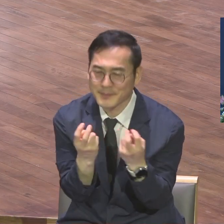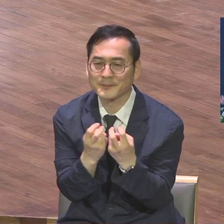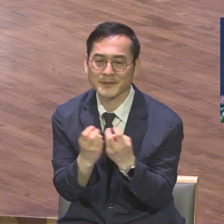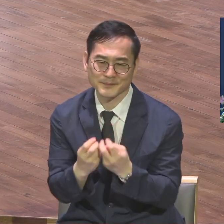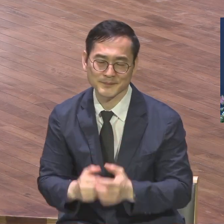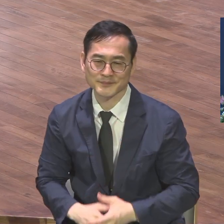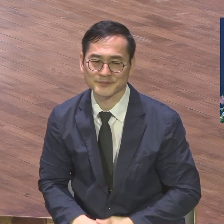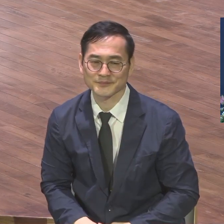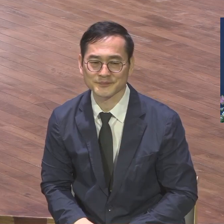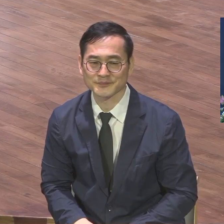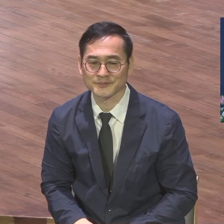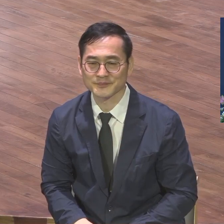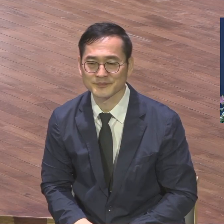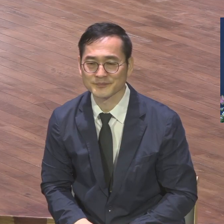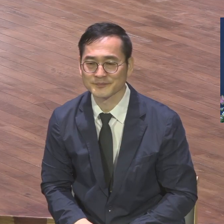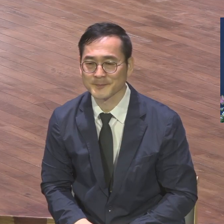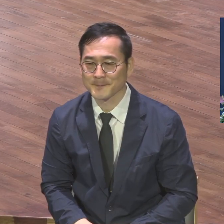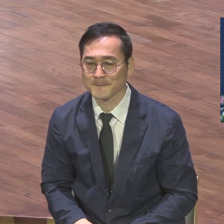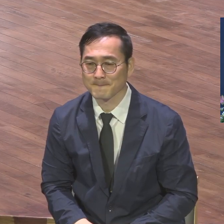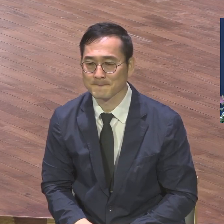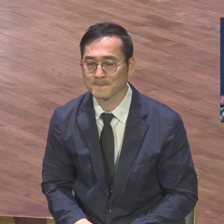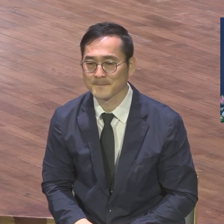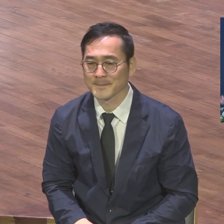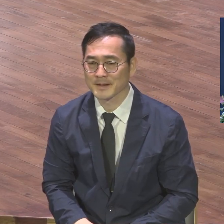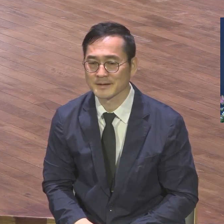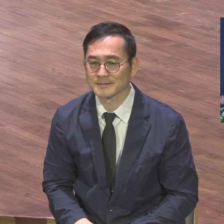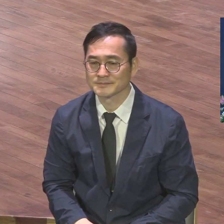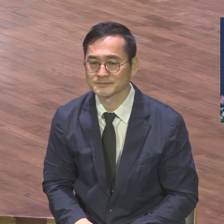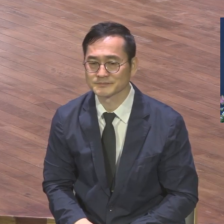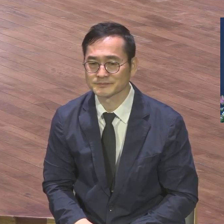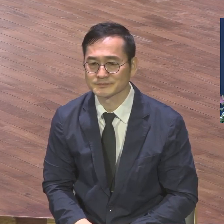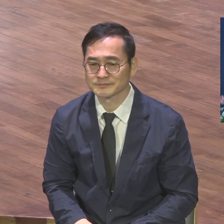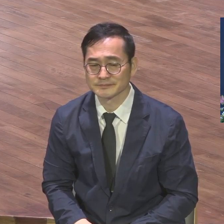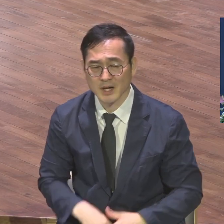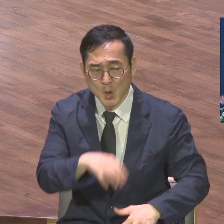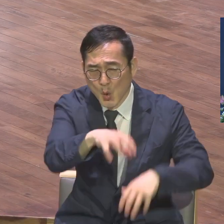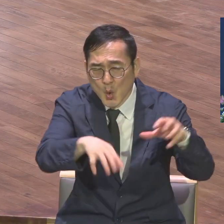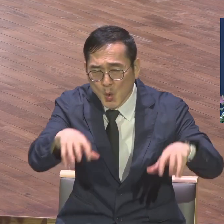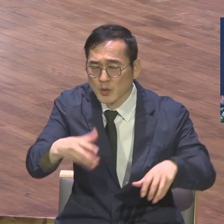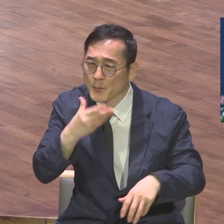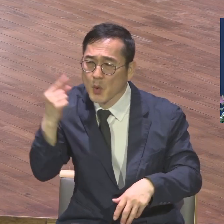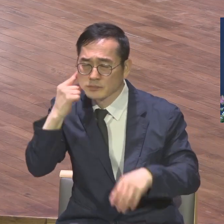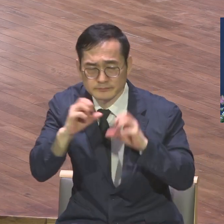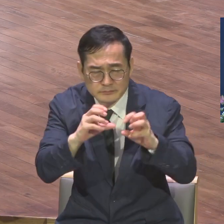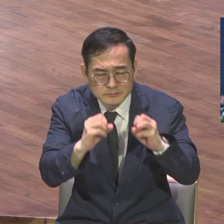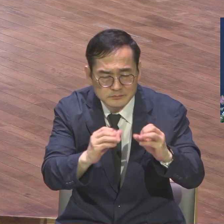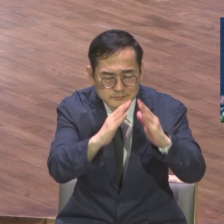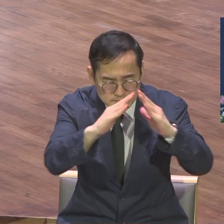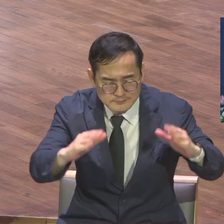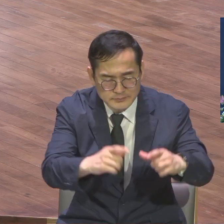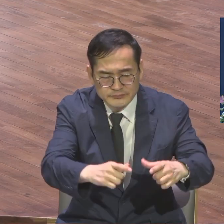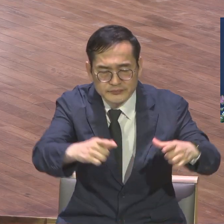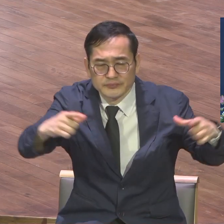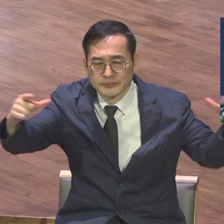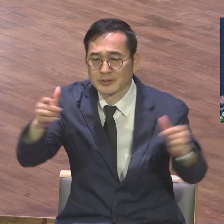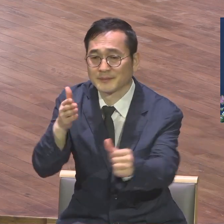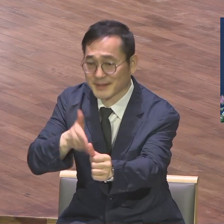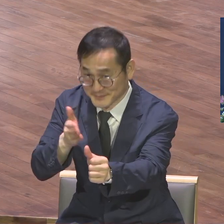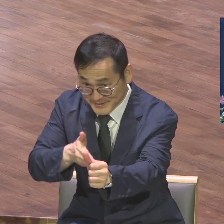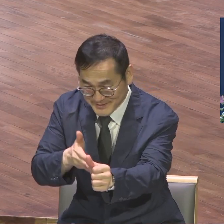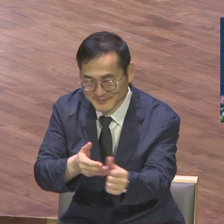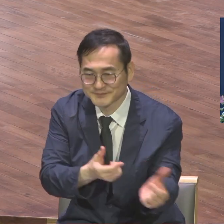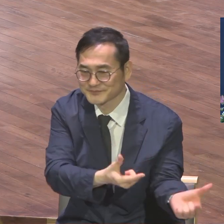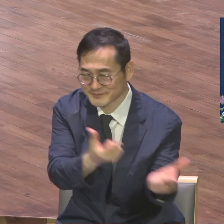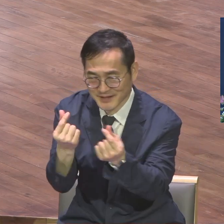예언계 모든 성도들 삶의 현장에 장막들 넓혀나가는 주역들 다 되시기를 주님으로 축복합니다.